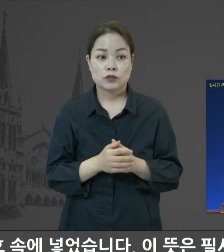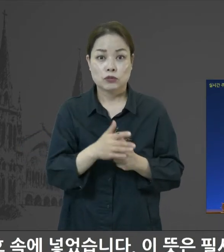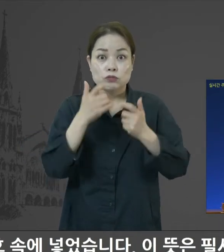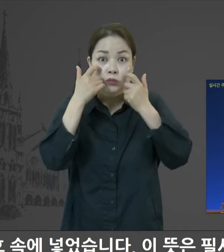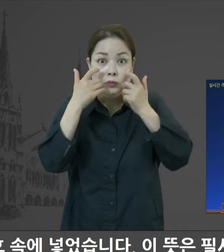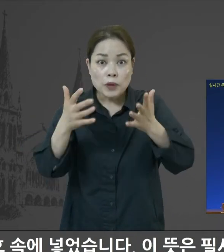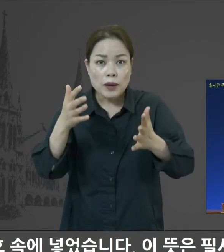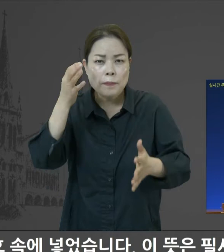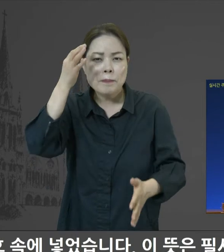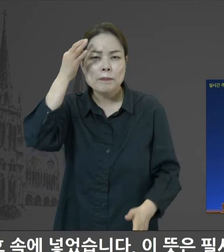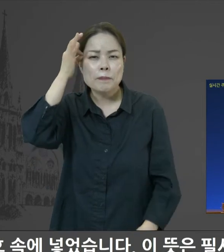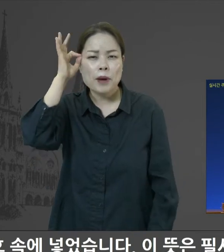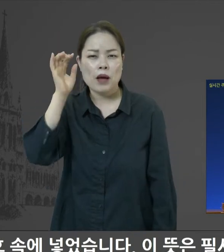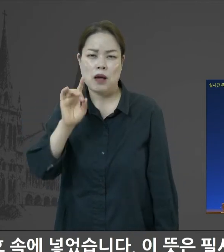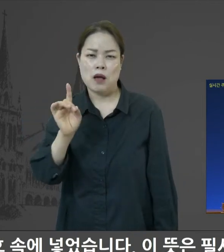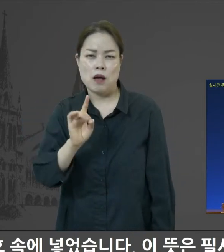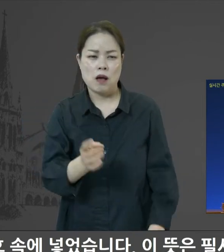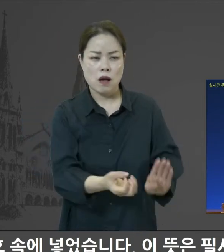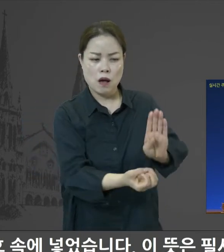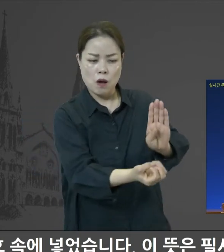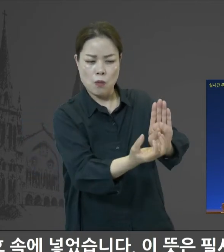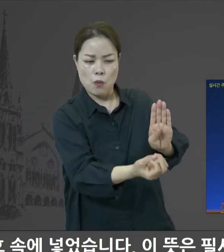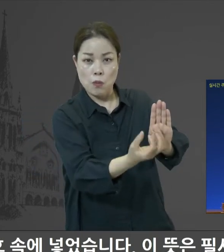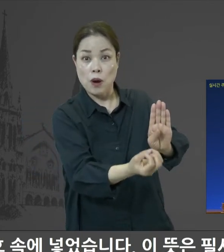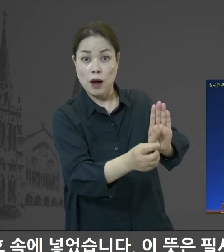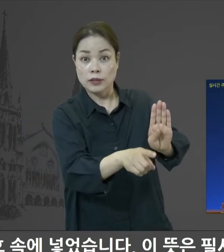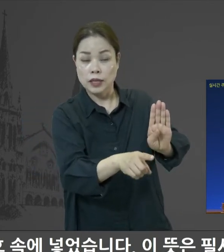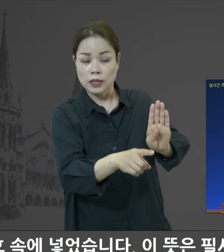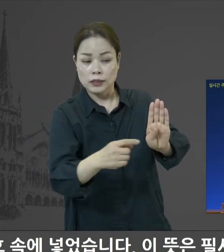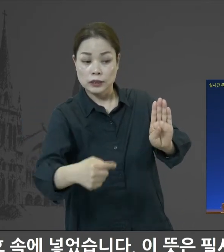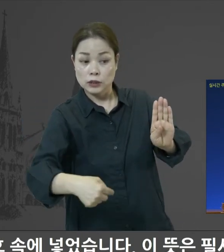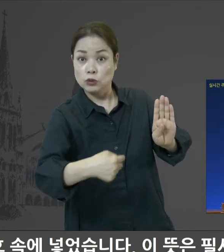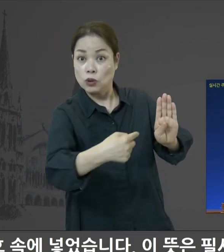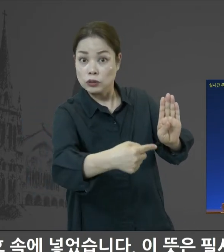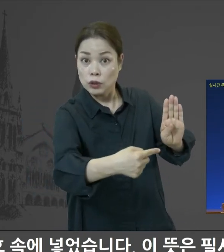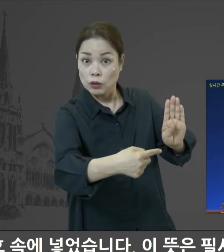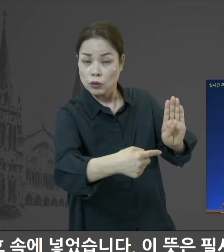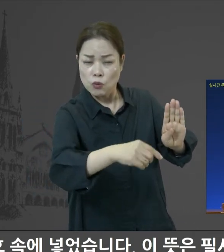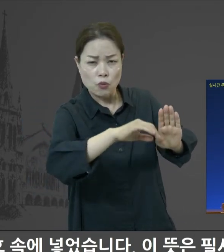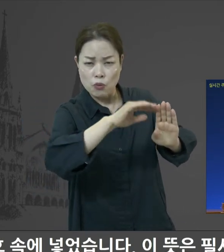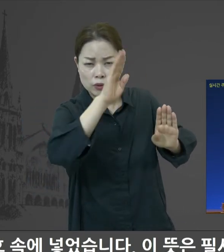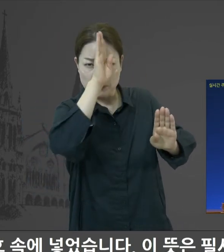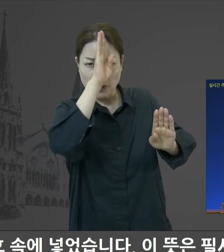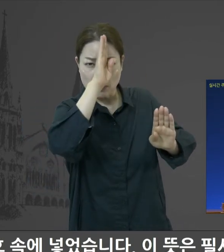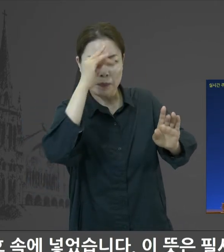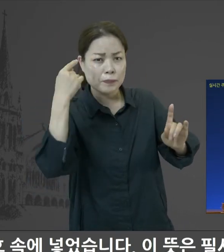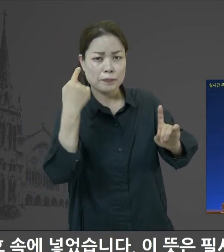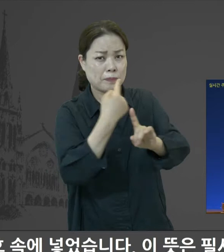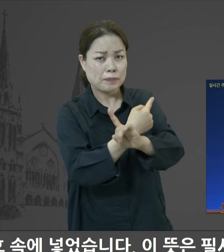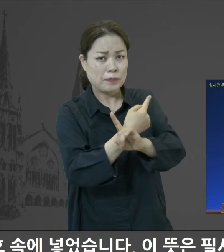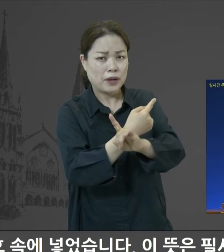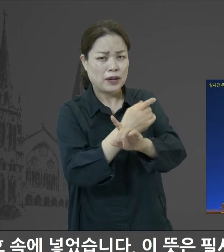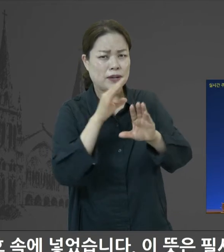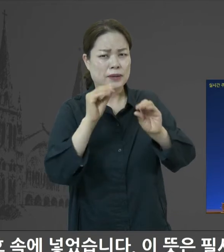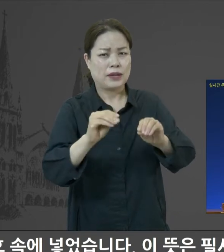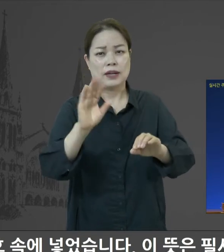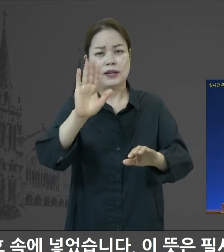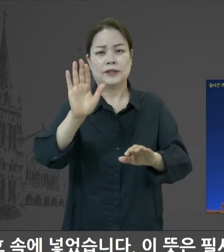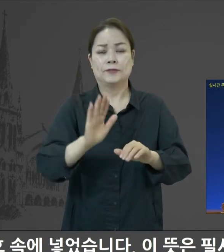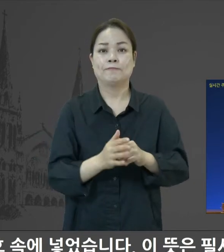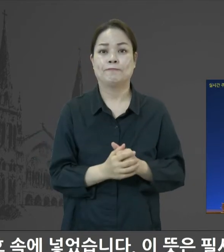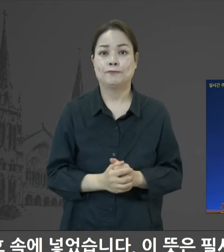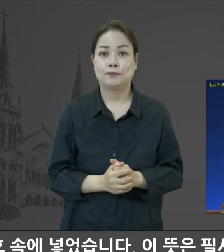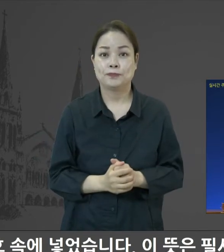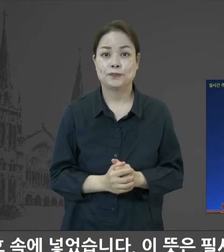분명히 알아야 되는 것은 이 연못이 동할 때에 그곳에 들어간다고 완전히 치료함을 받는 것은 아니다라는